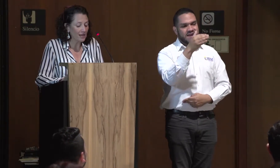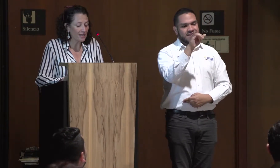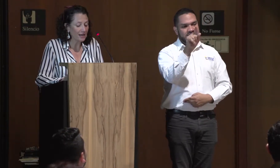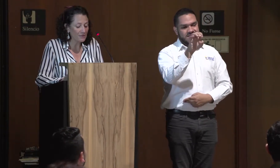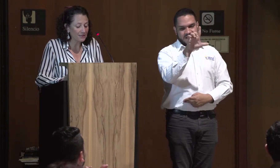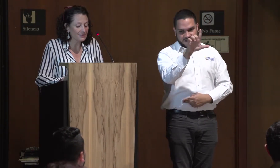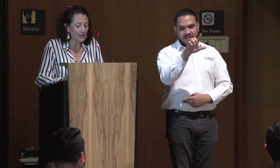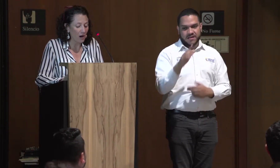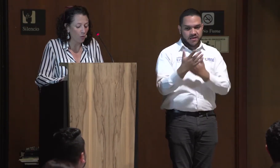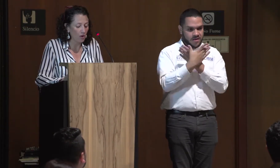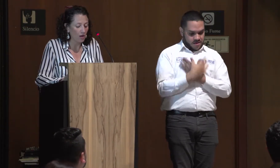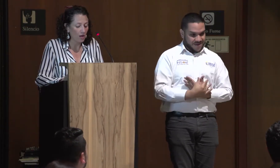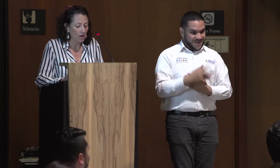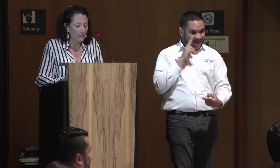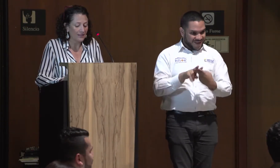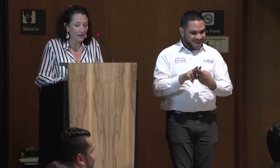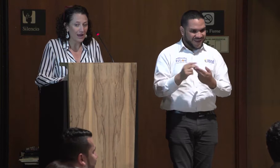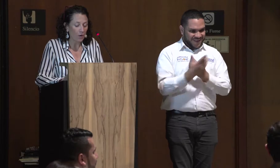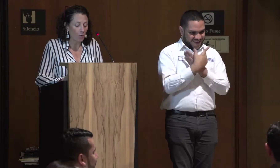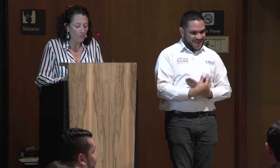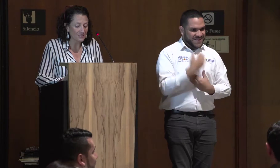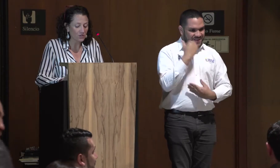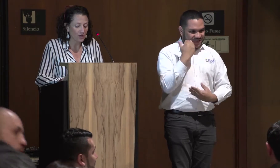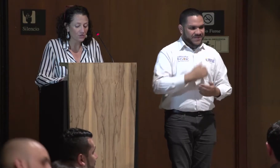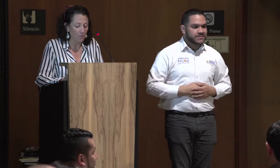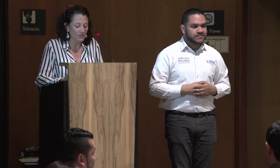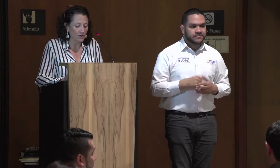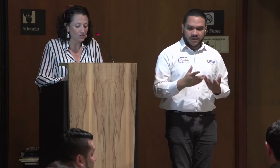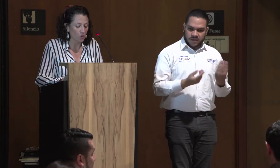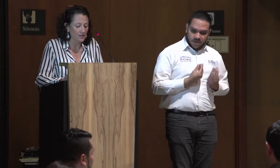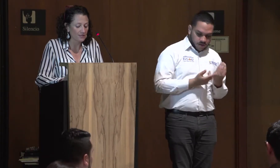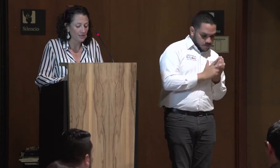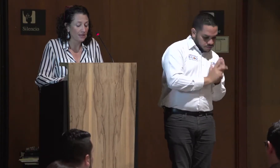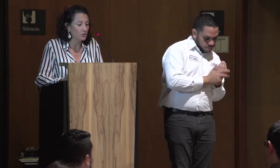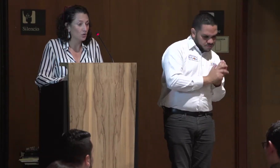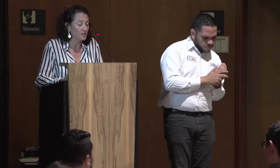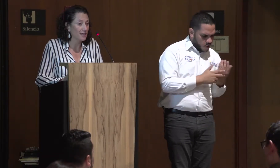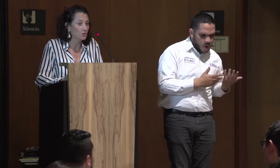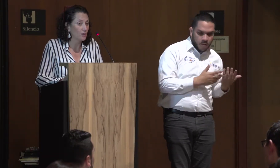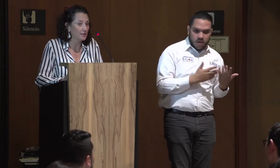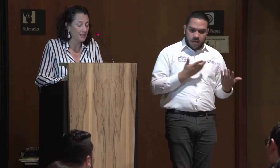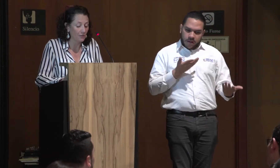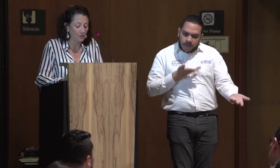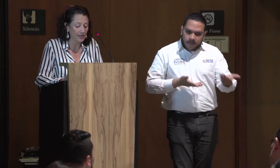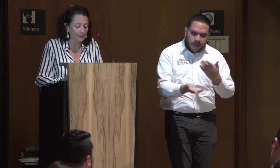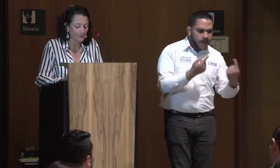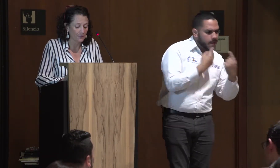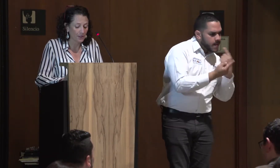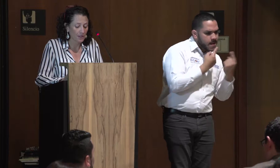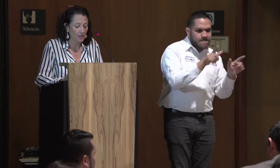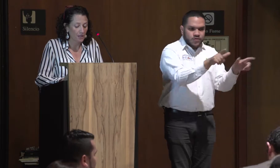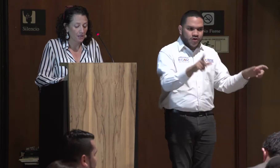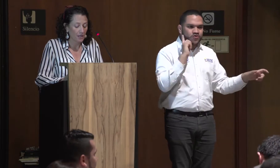a usar herramientas del baúl para entablar conversaciones con personas sordas de los clubes de lectura de la biblioteca.